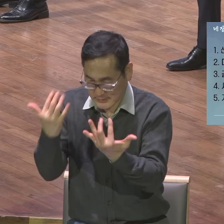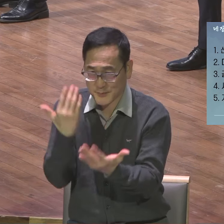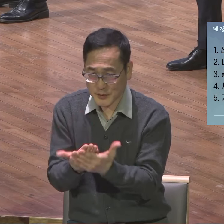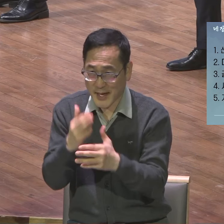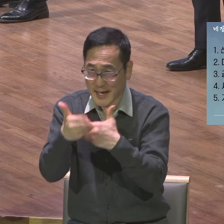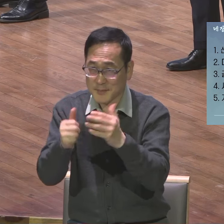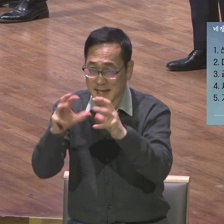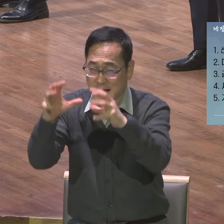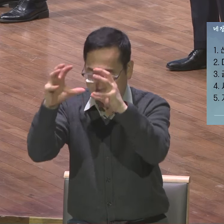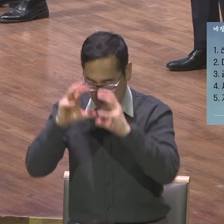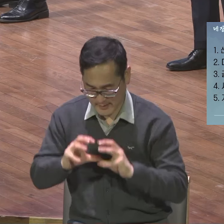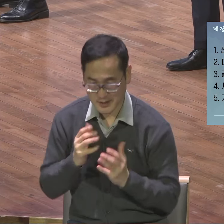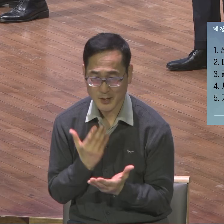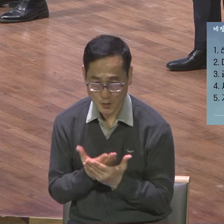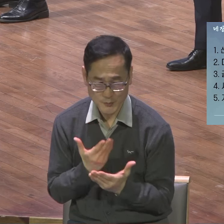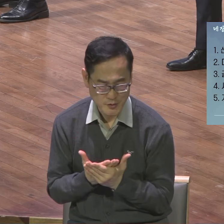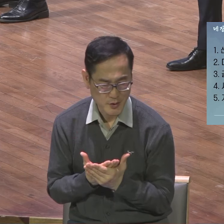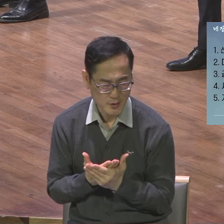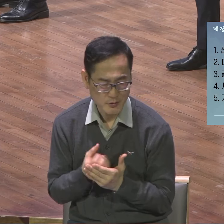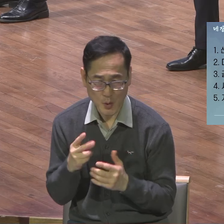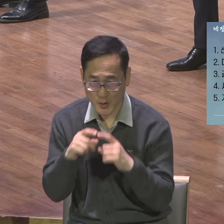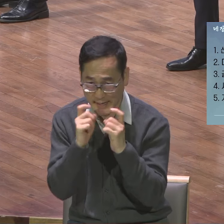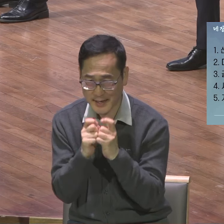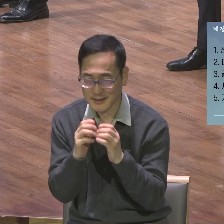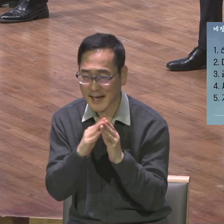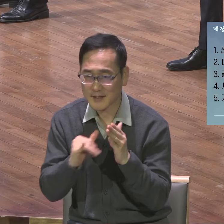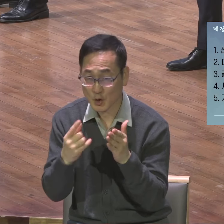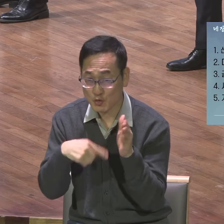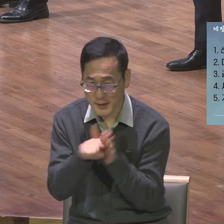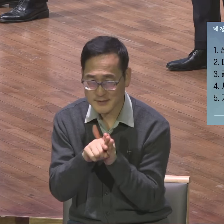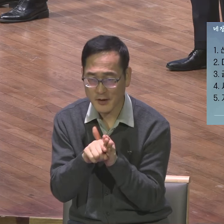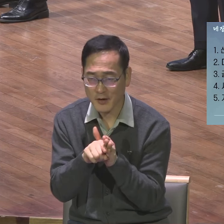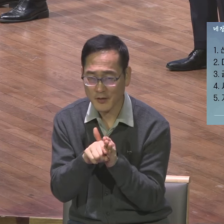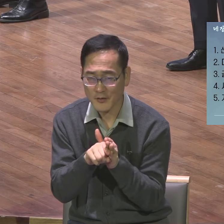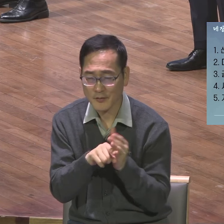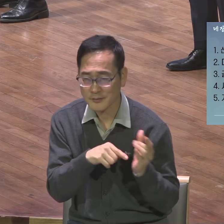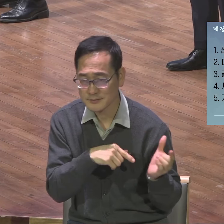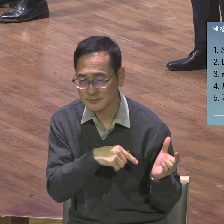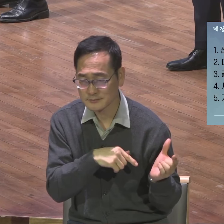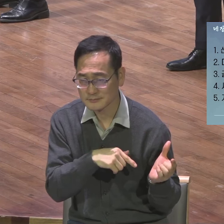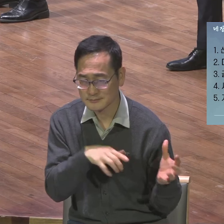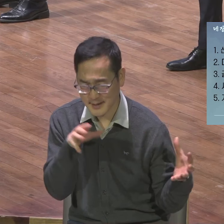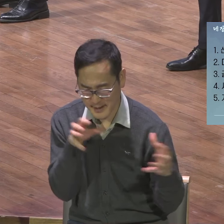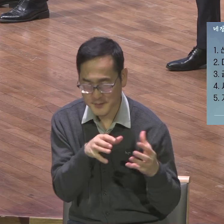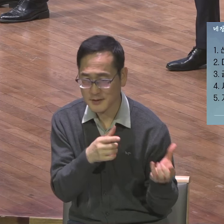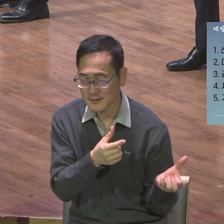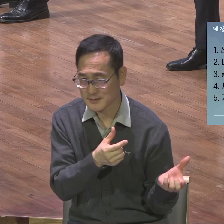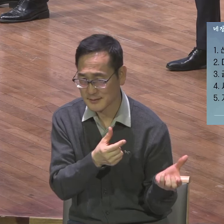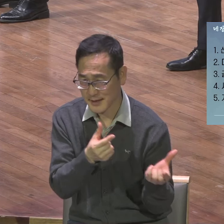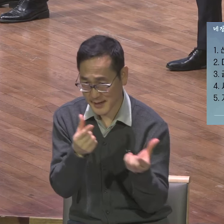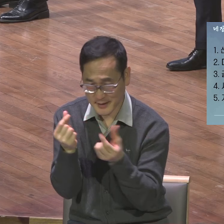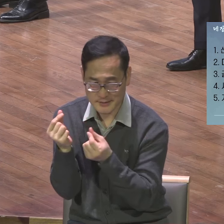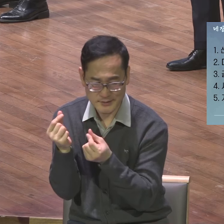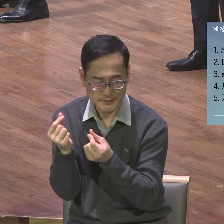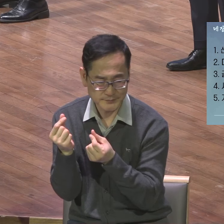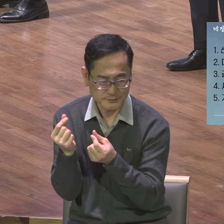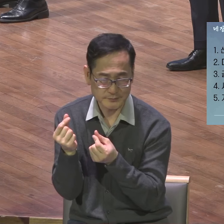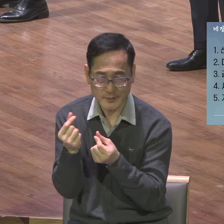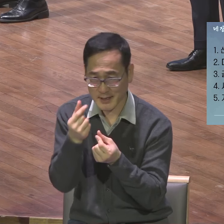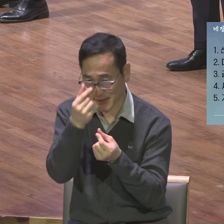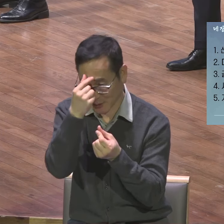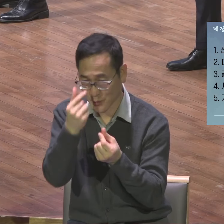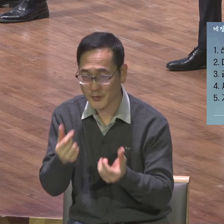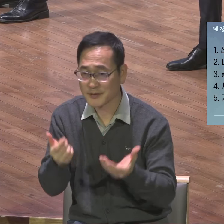하여 주시옵소서. 개인과 가정의 기도 제목까지 이 시간 합력하여 손을 이루실 하나님을 믿으며